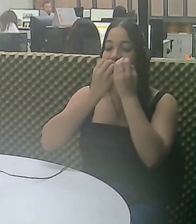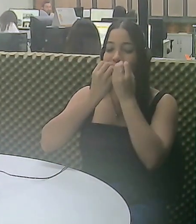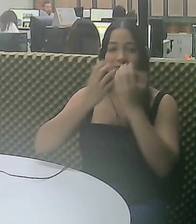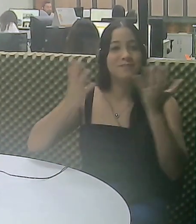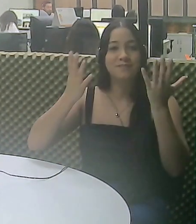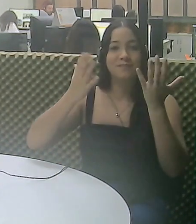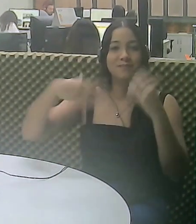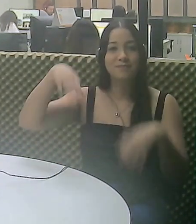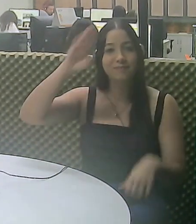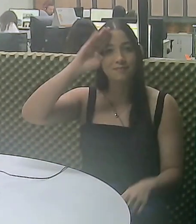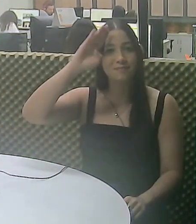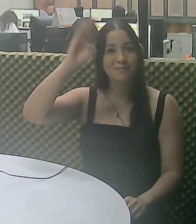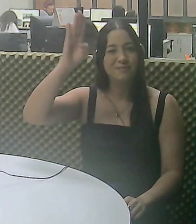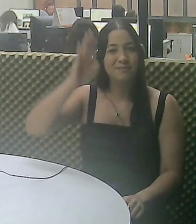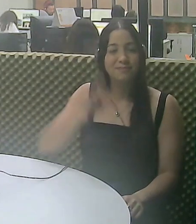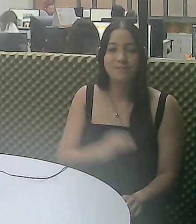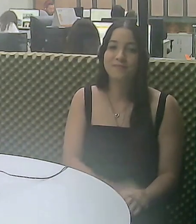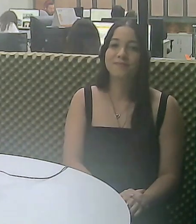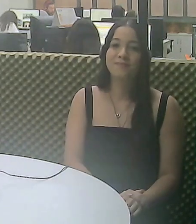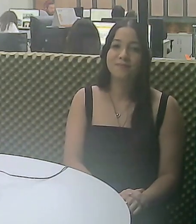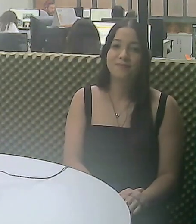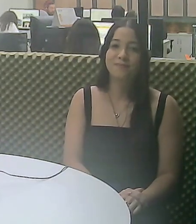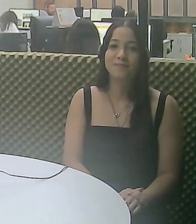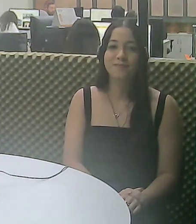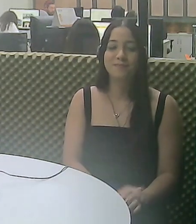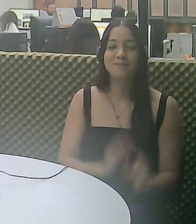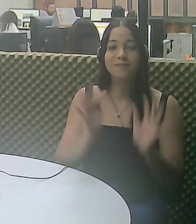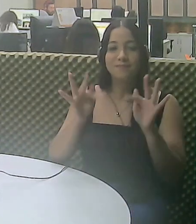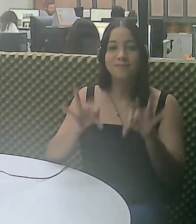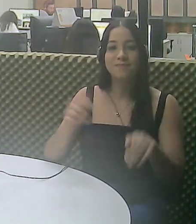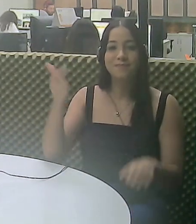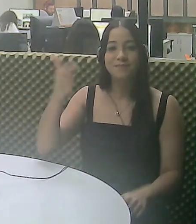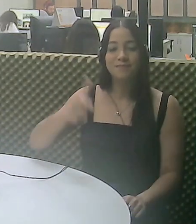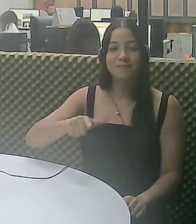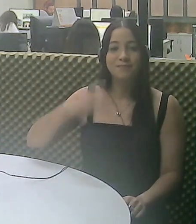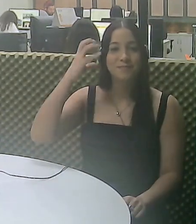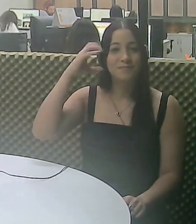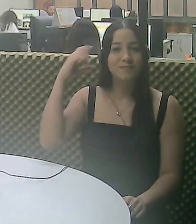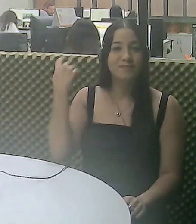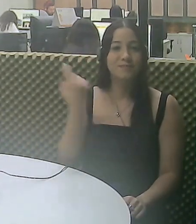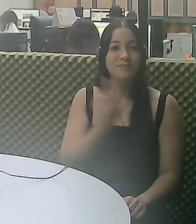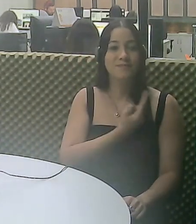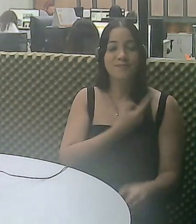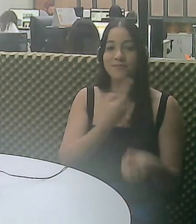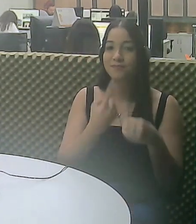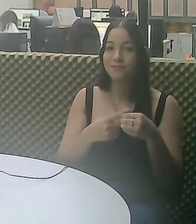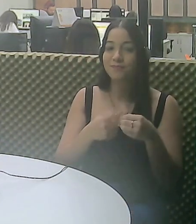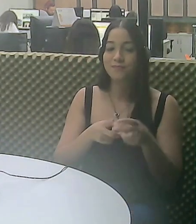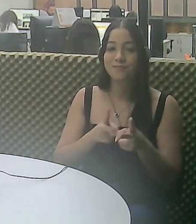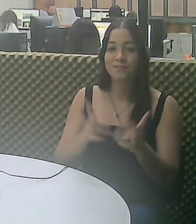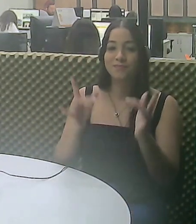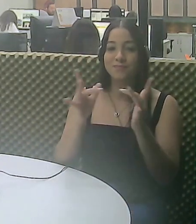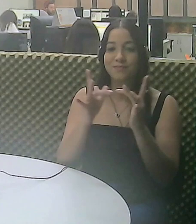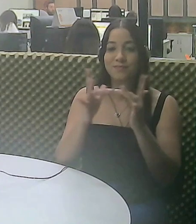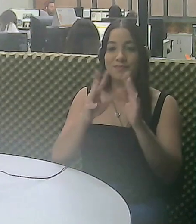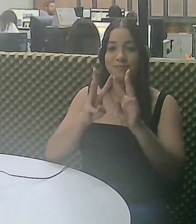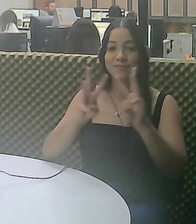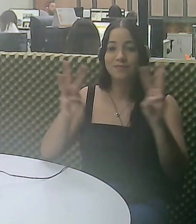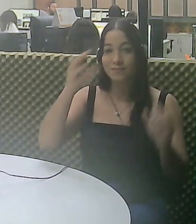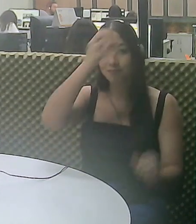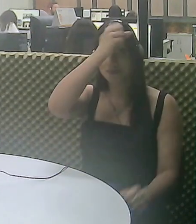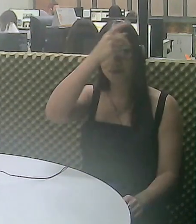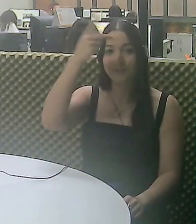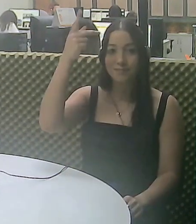Fazer mais, fazer bem. Até amanhã. Fica por aqui mais uma edição do programa da Rádio Nossa Cidade.